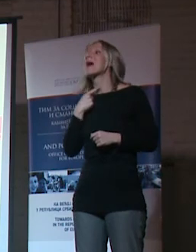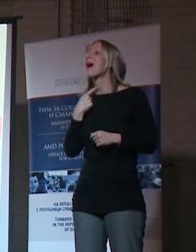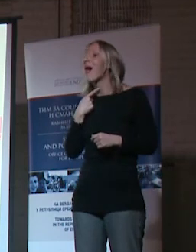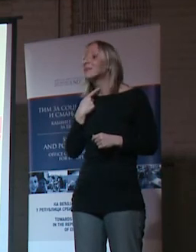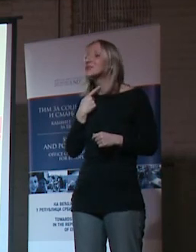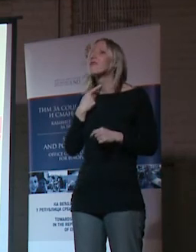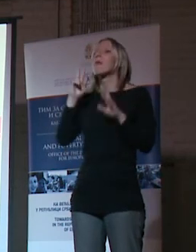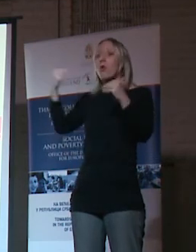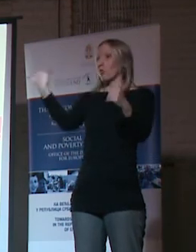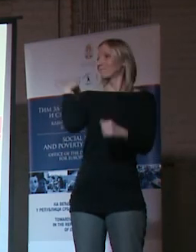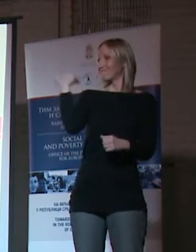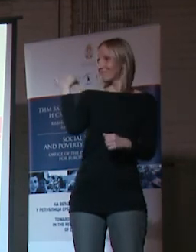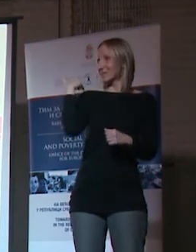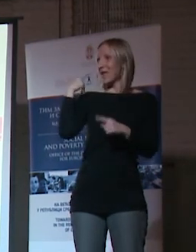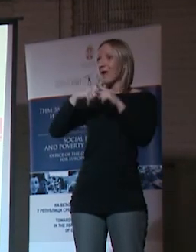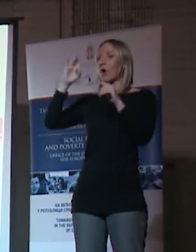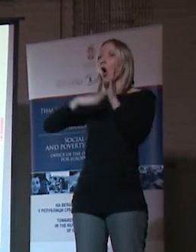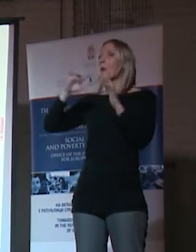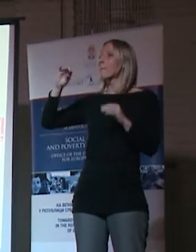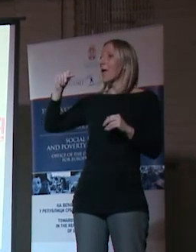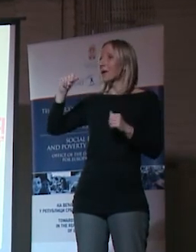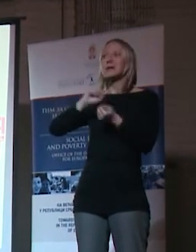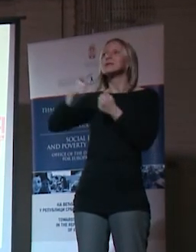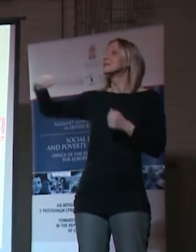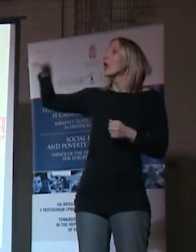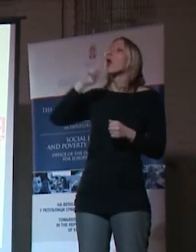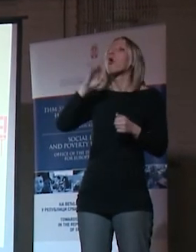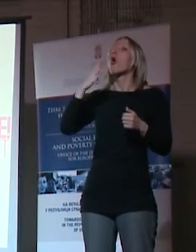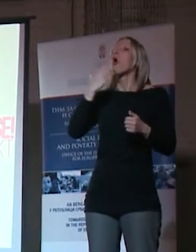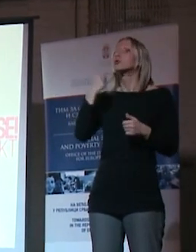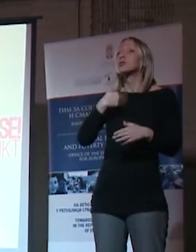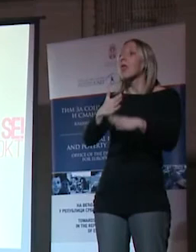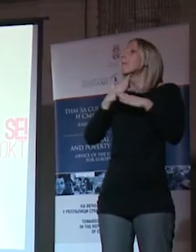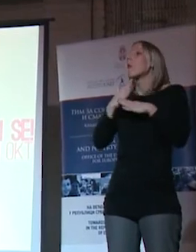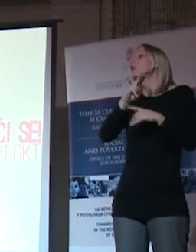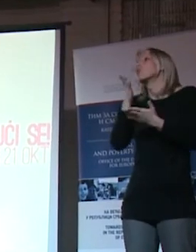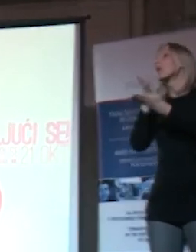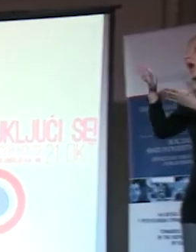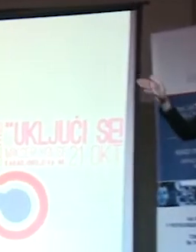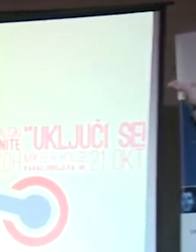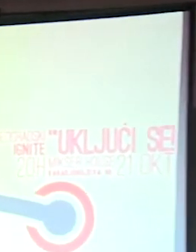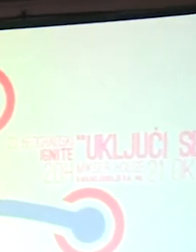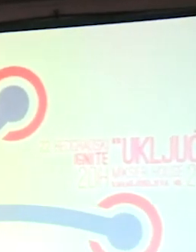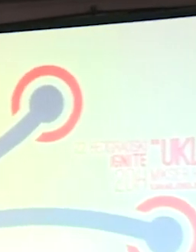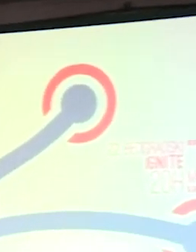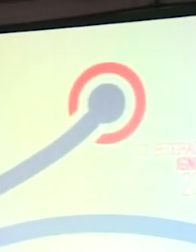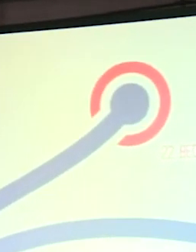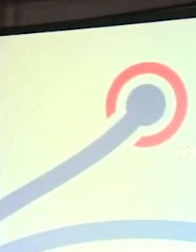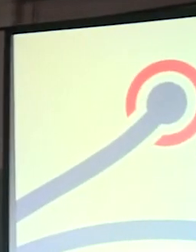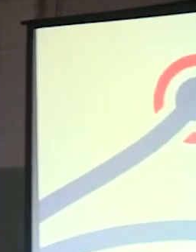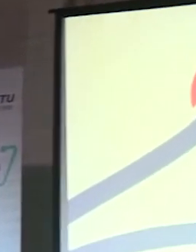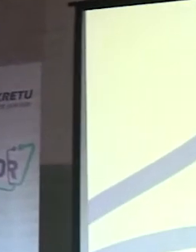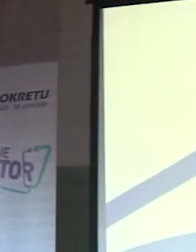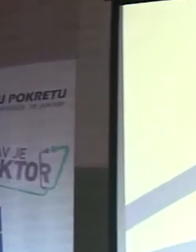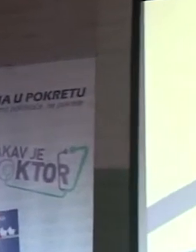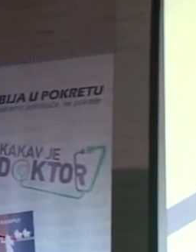likove, mogu da se jave u udruženju Homer i svi oni koji žele da nam pomognu na drugi način mogu da nam se jave, stvarno nam je pomoć